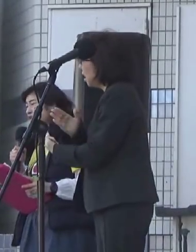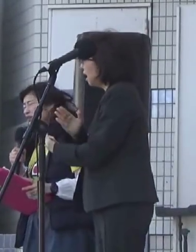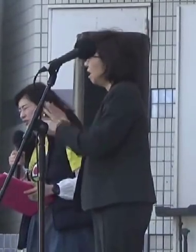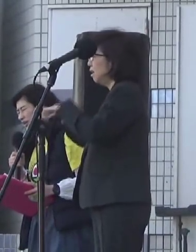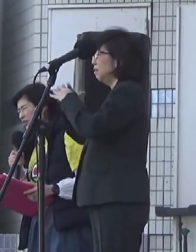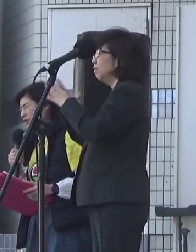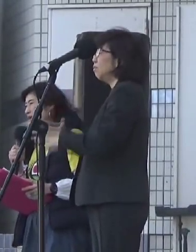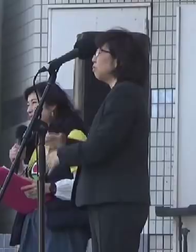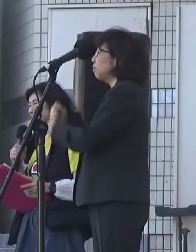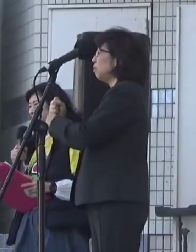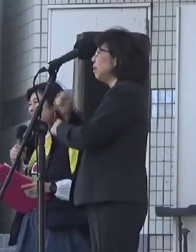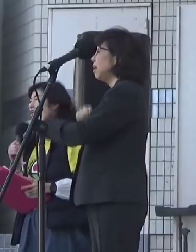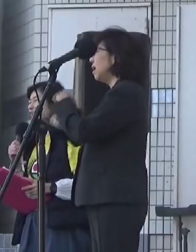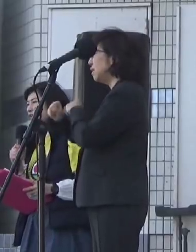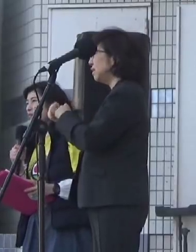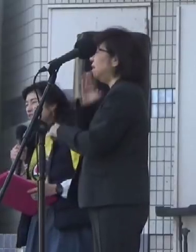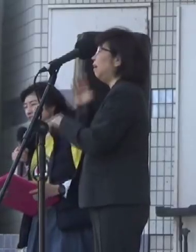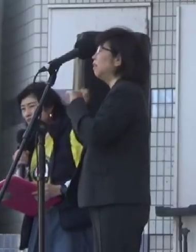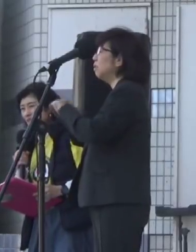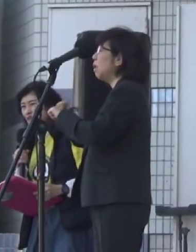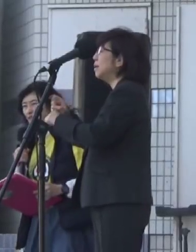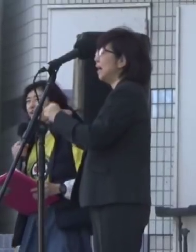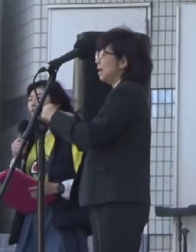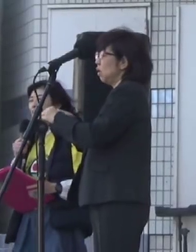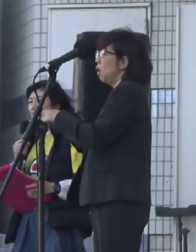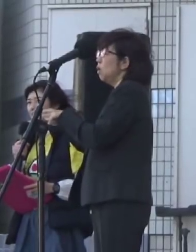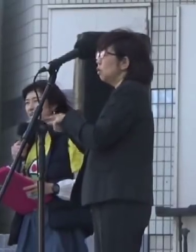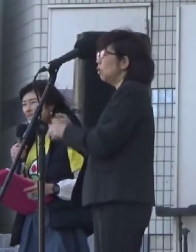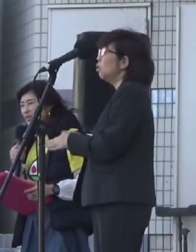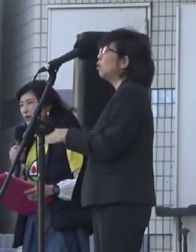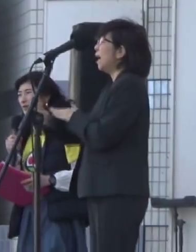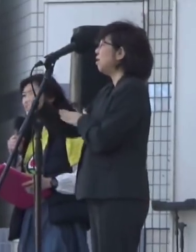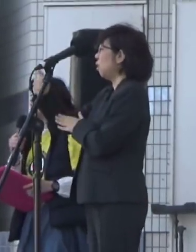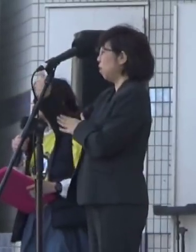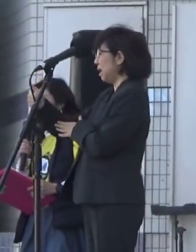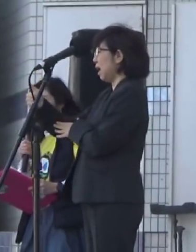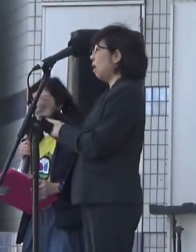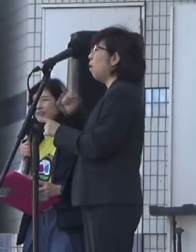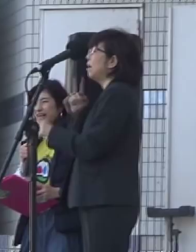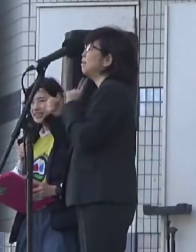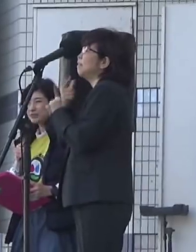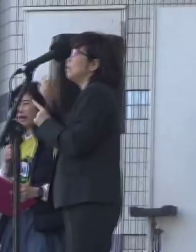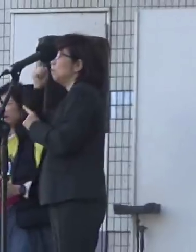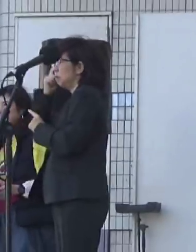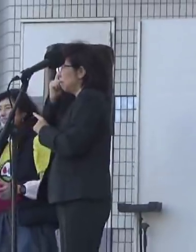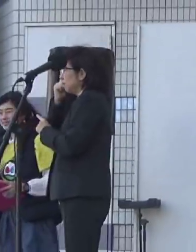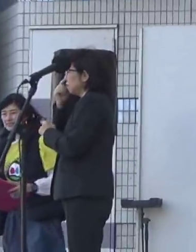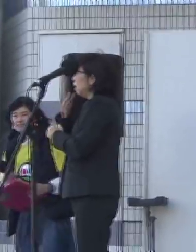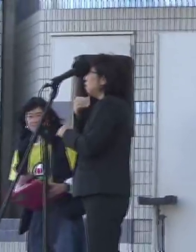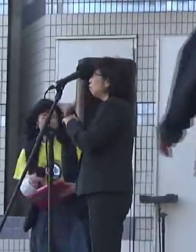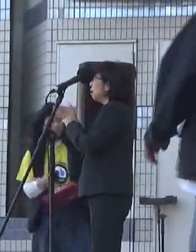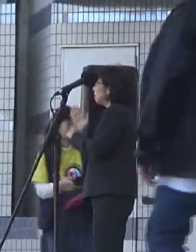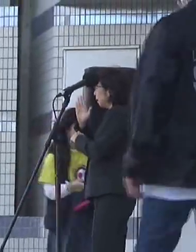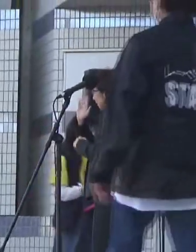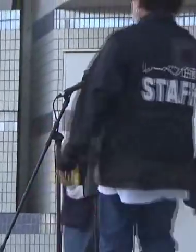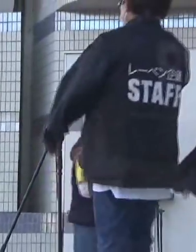行委員会の共同代表でもあります福山慎吾さんよりお話しいただきたいと思います。福山さんお願いします